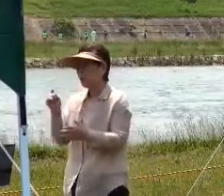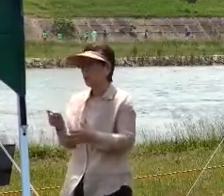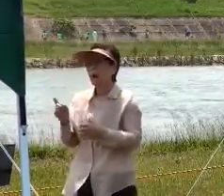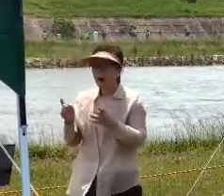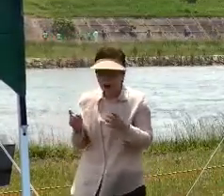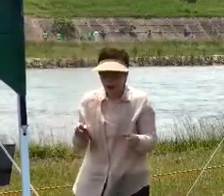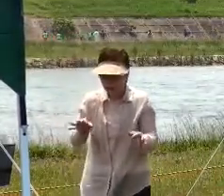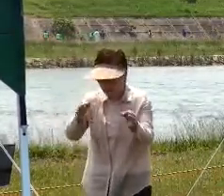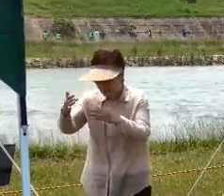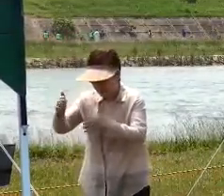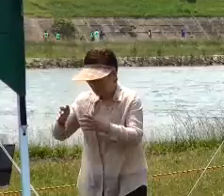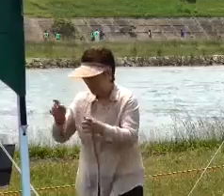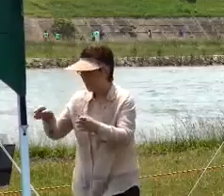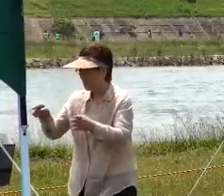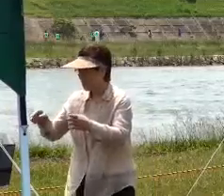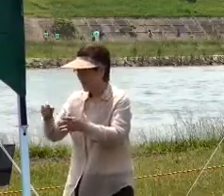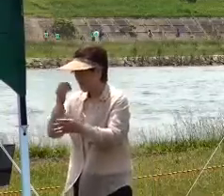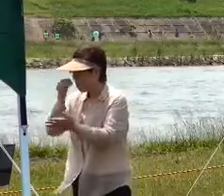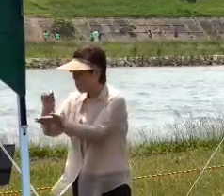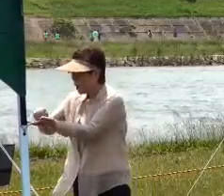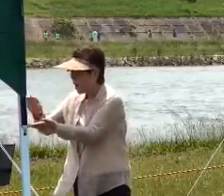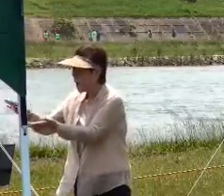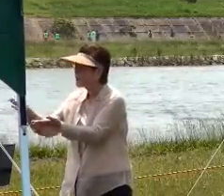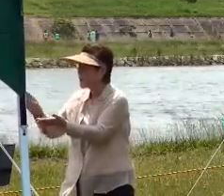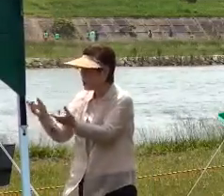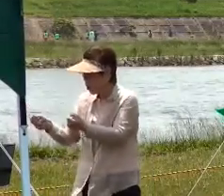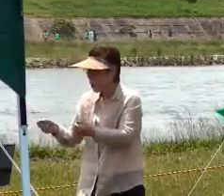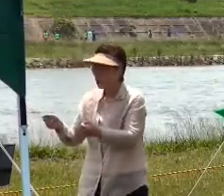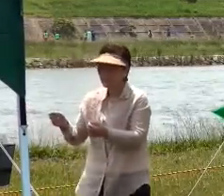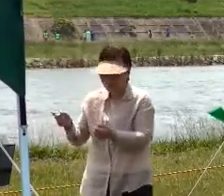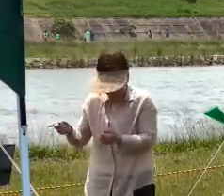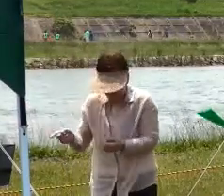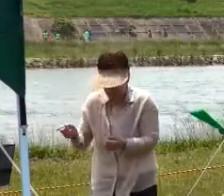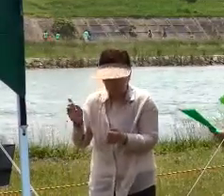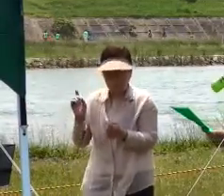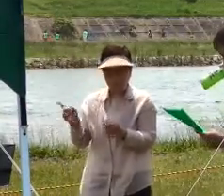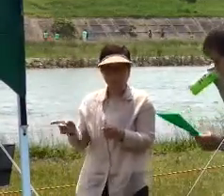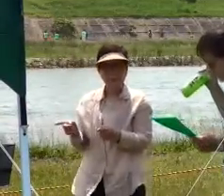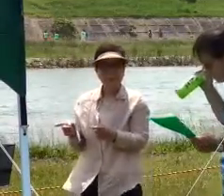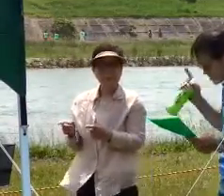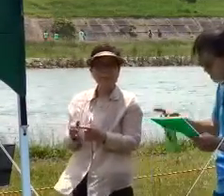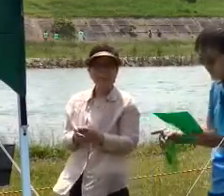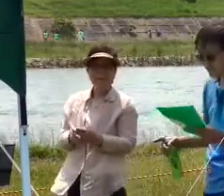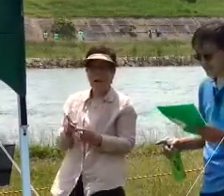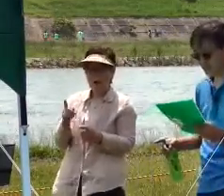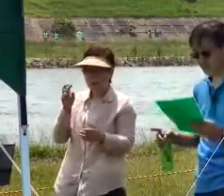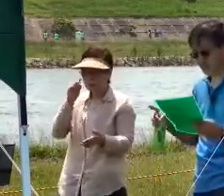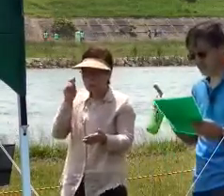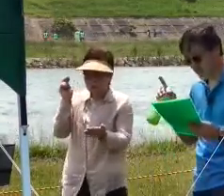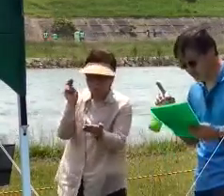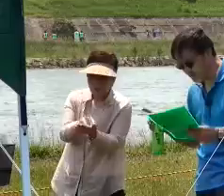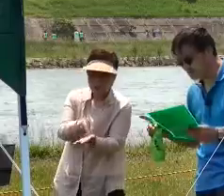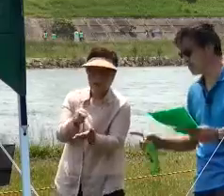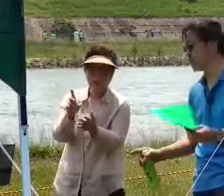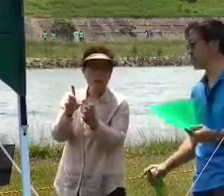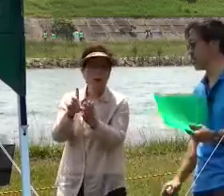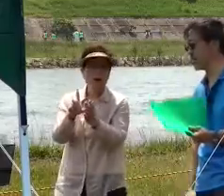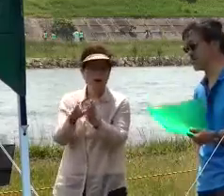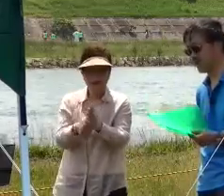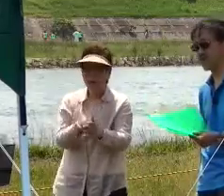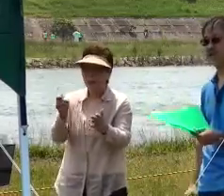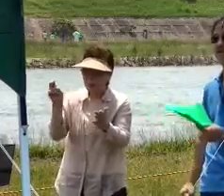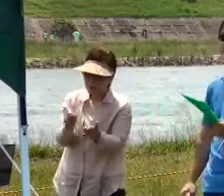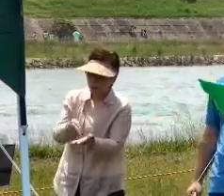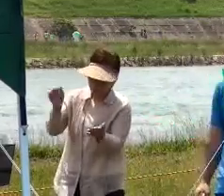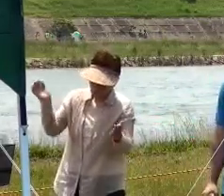いな、この人もそうだった。で、見つけたら、まあ、とにかく見つけるまで